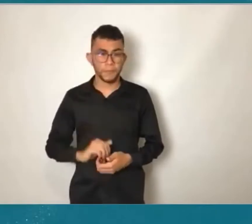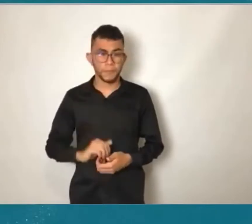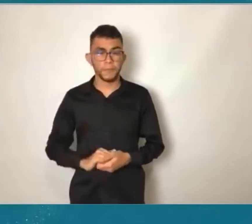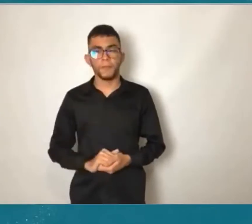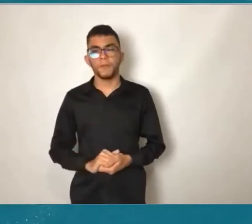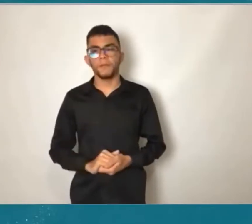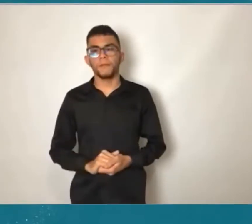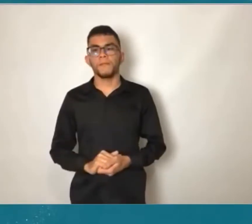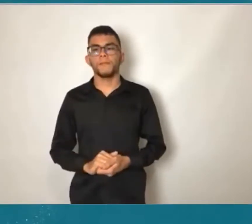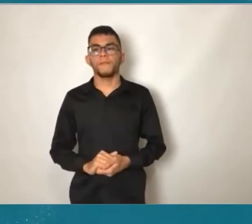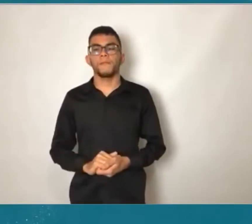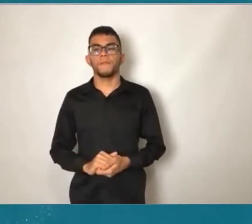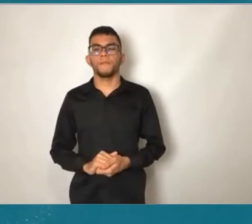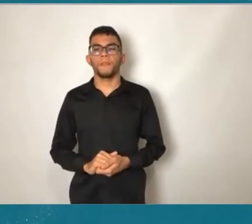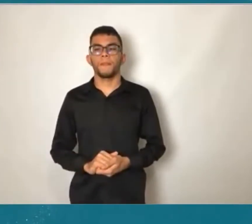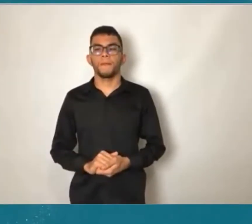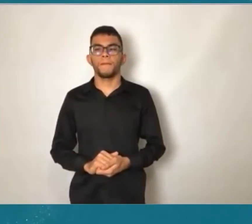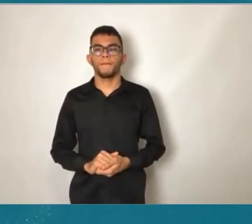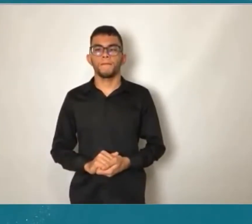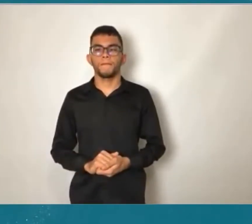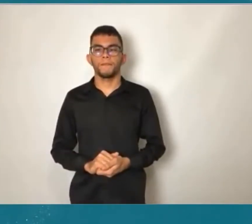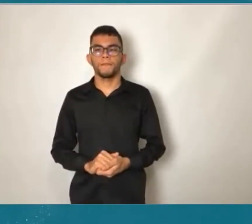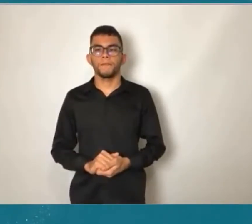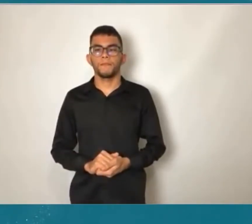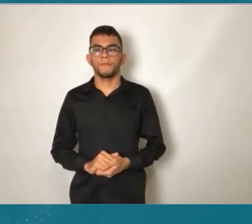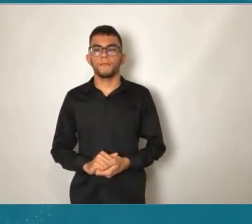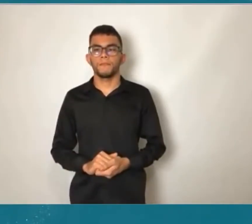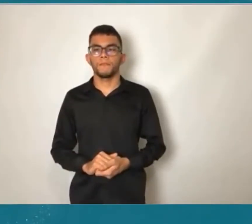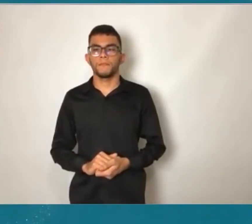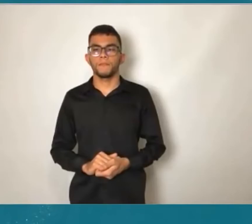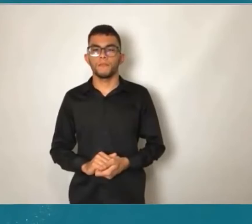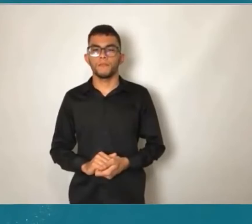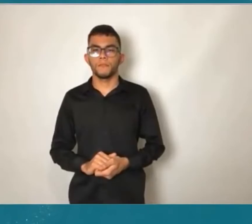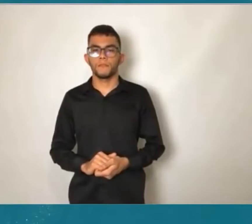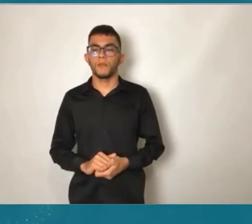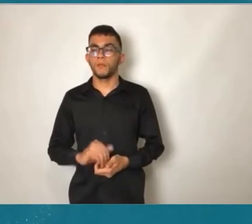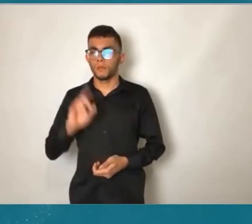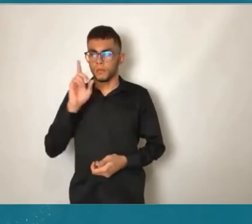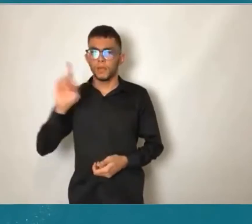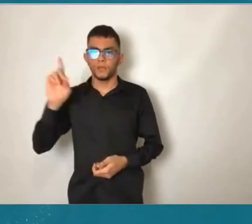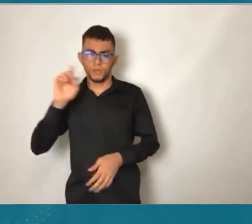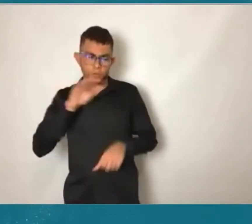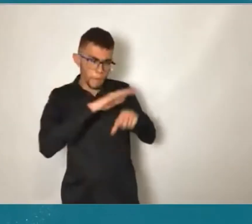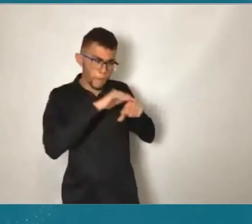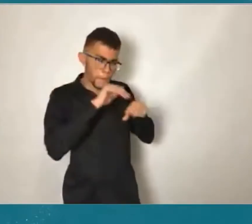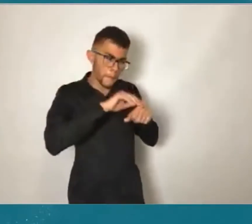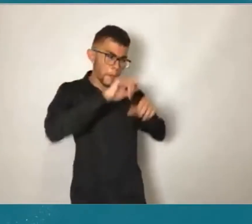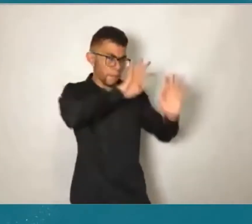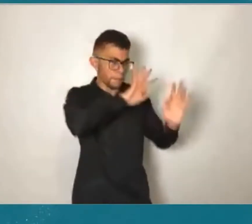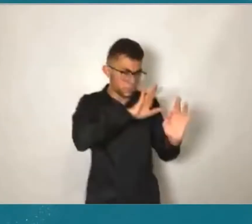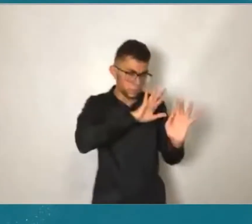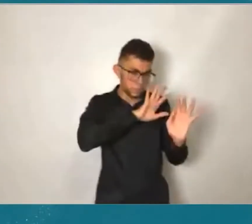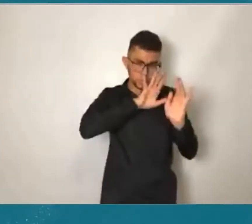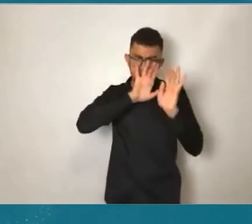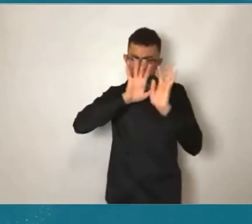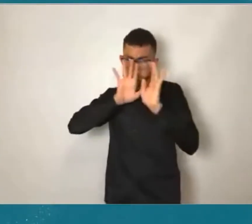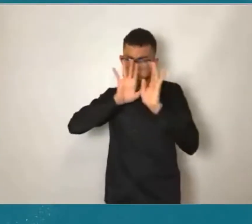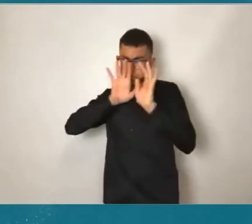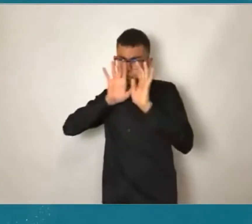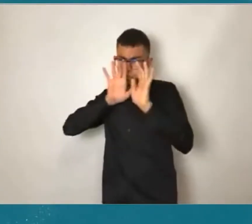esse sinal se cumpriu primeiramente em capítulo 8 de Isaías, né? versículo, acho que 3, versículo